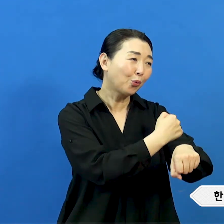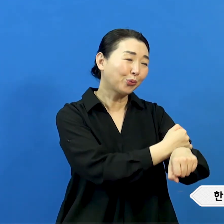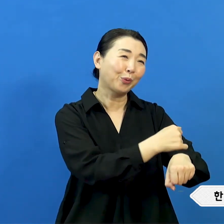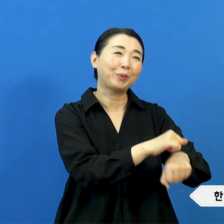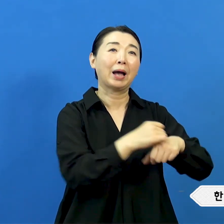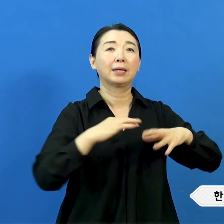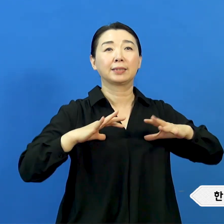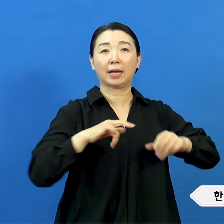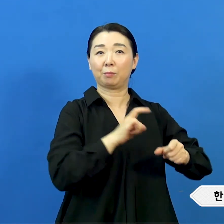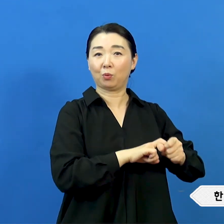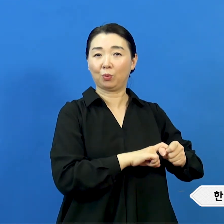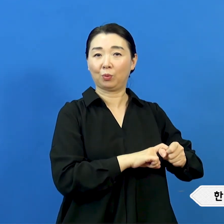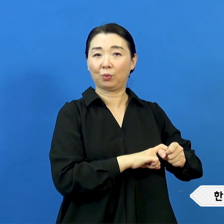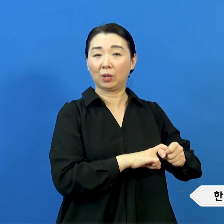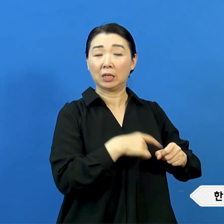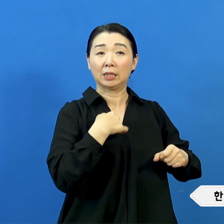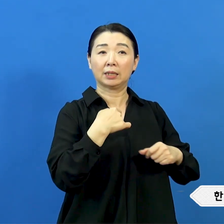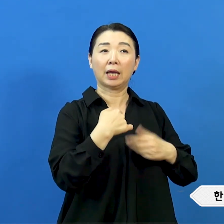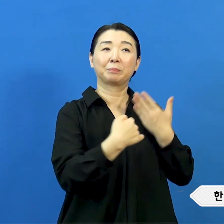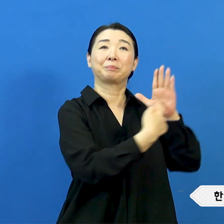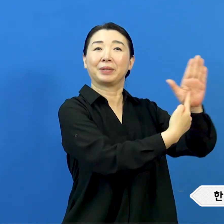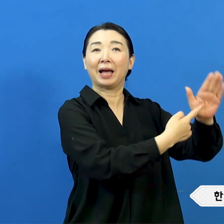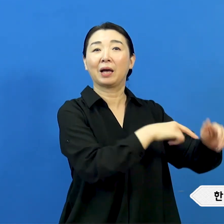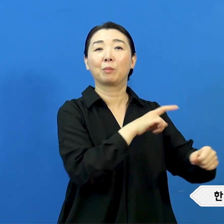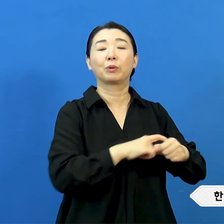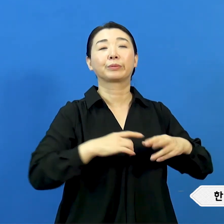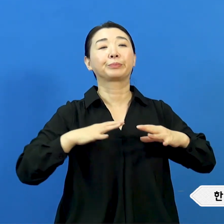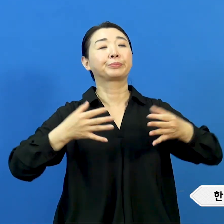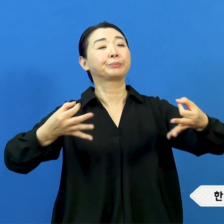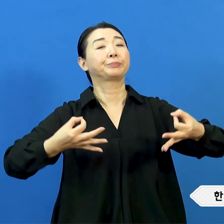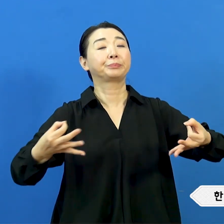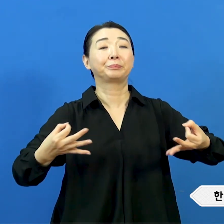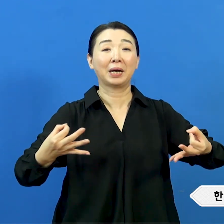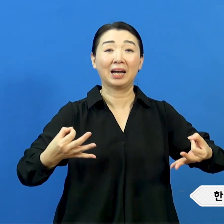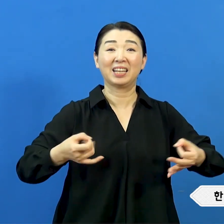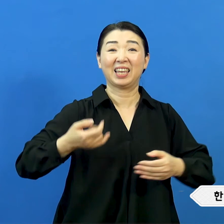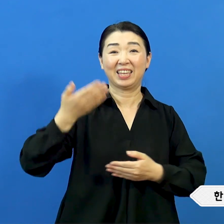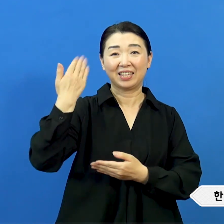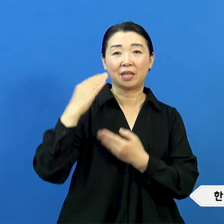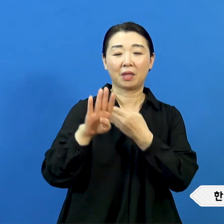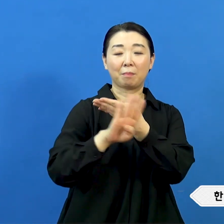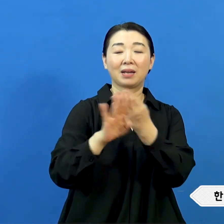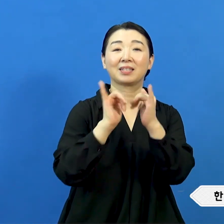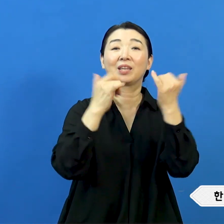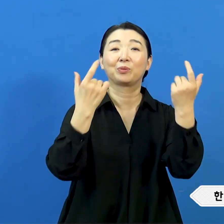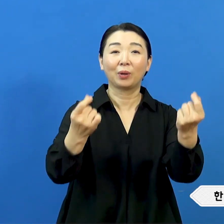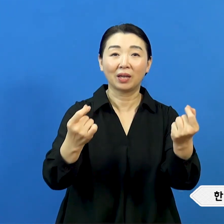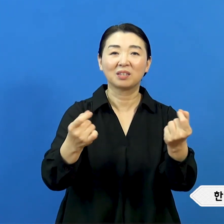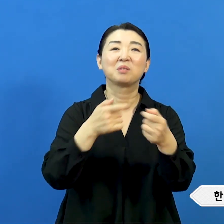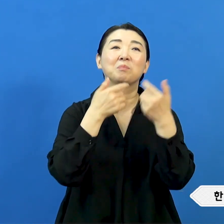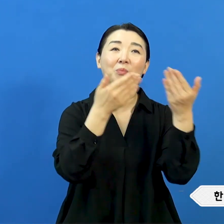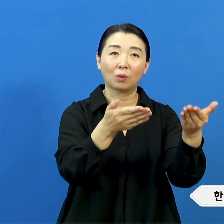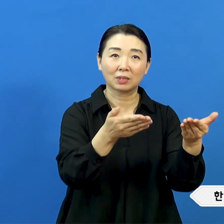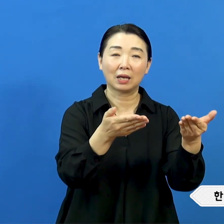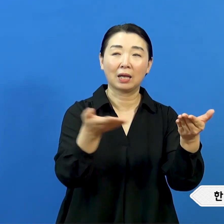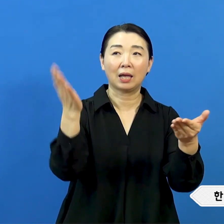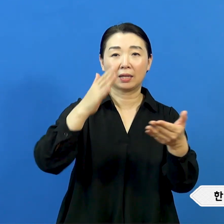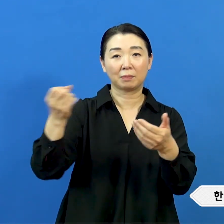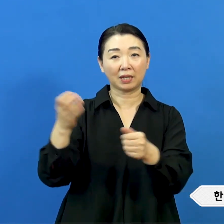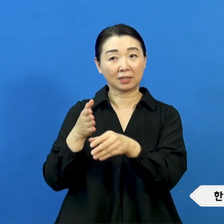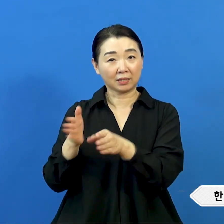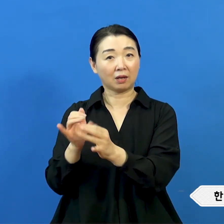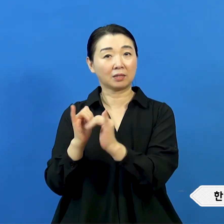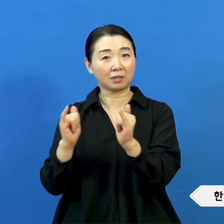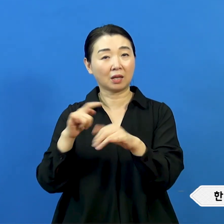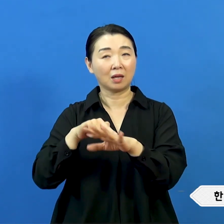위해서, 자기 드러내기 위해서. 옛날 바리새인들처럼 그렇게 봉사합니다. 그러나 중생한 사람,